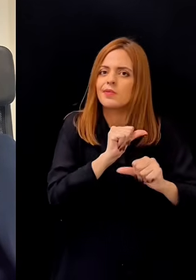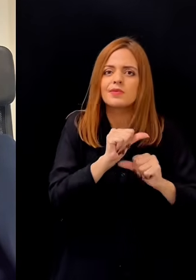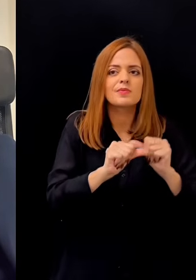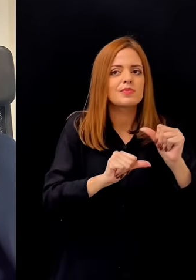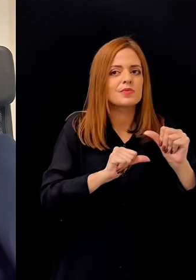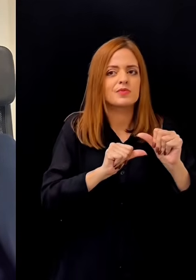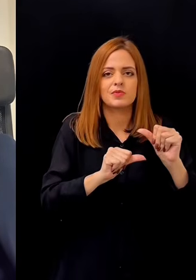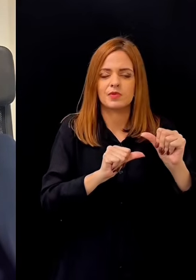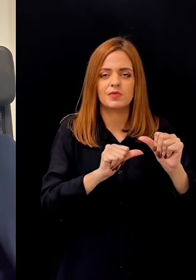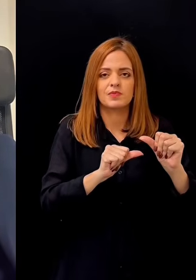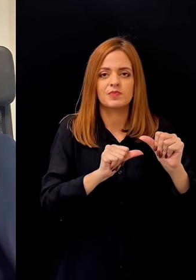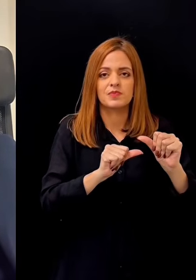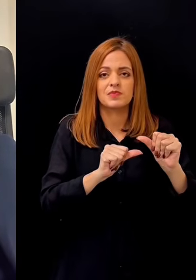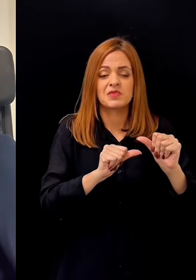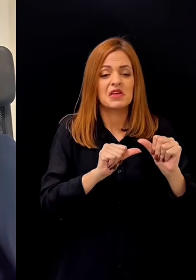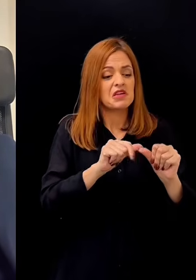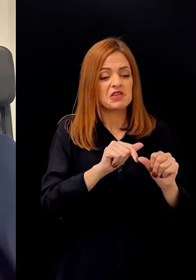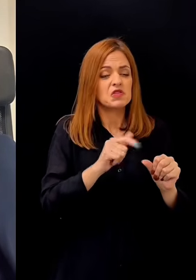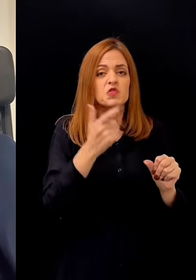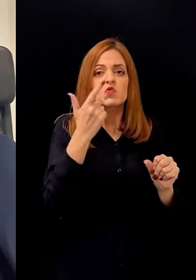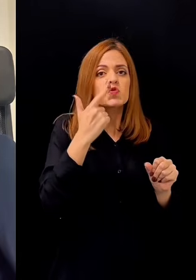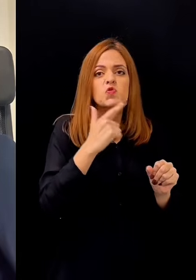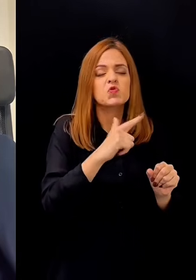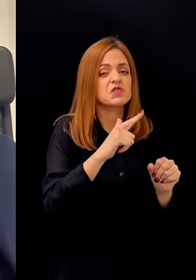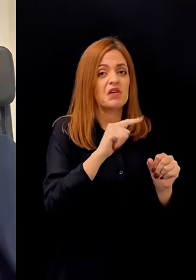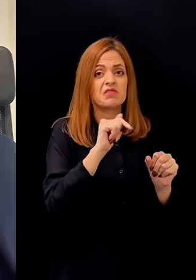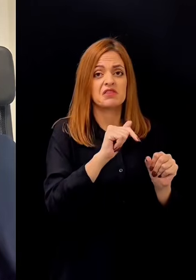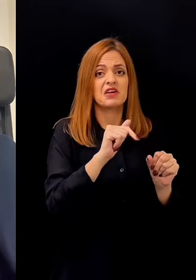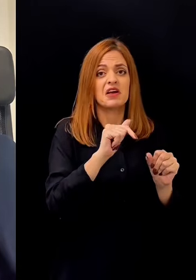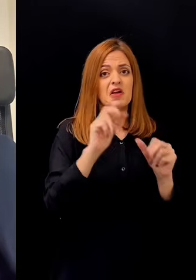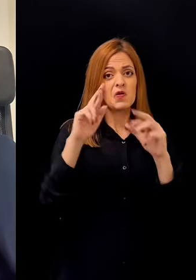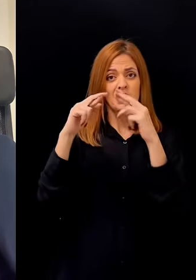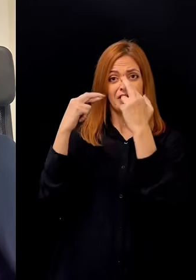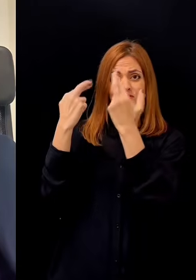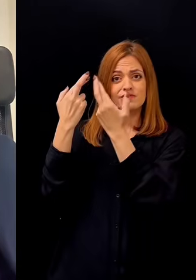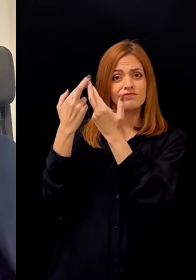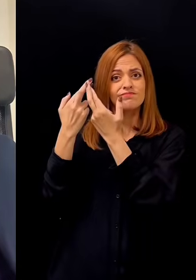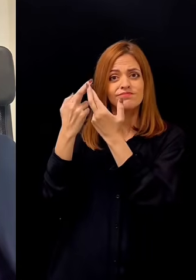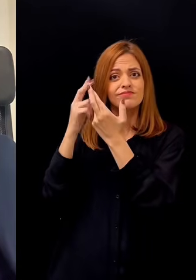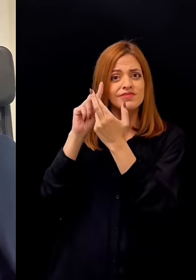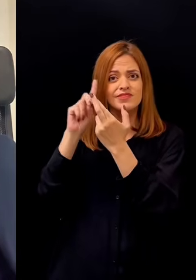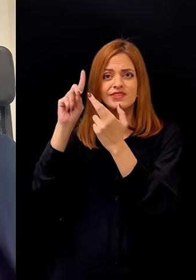não pode ver o reino de Deus.